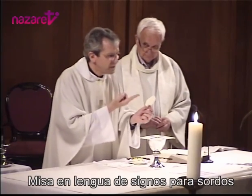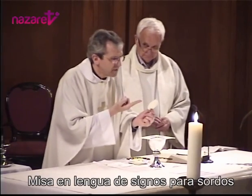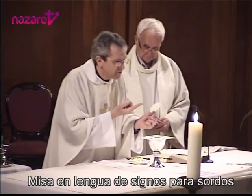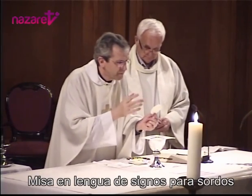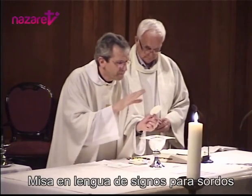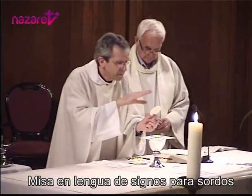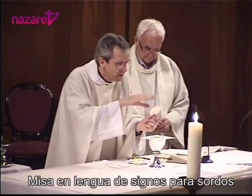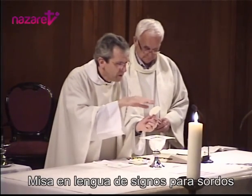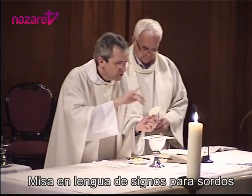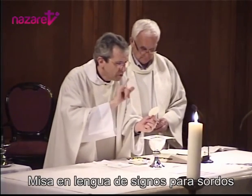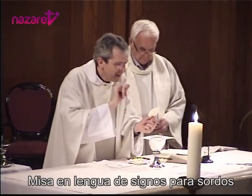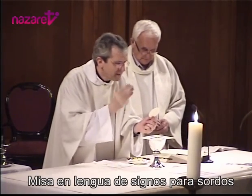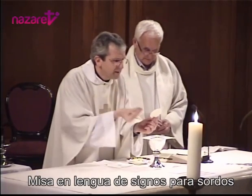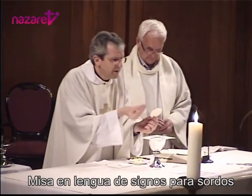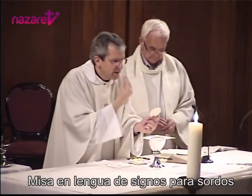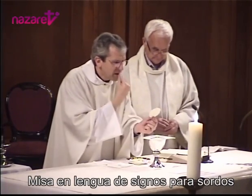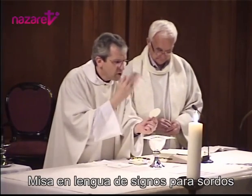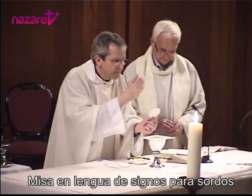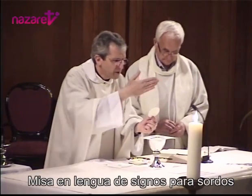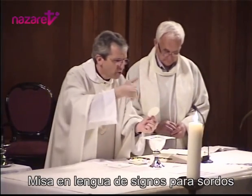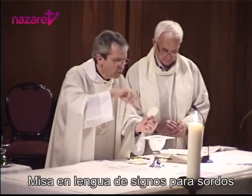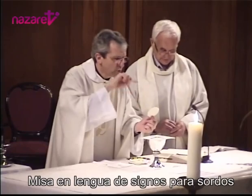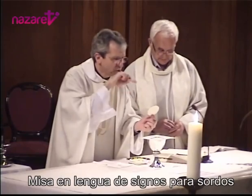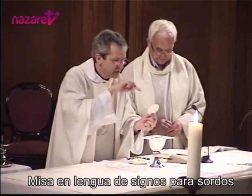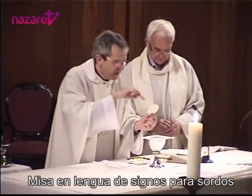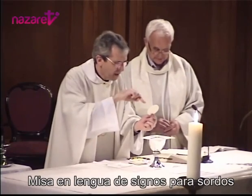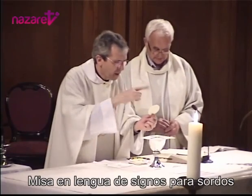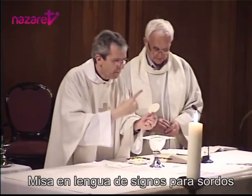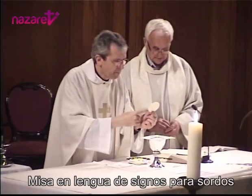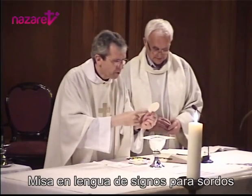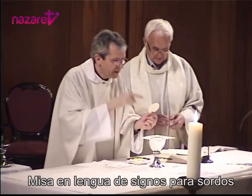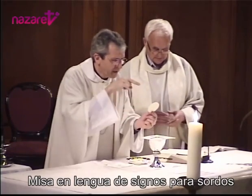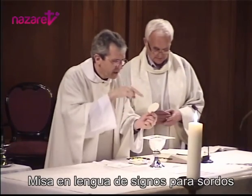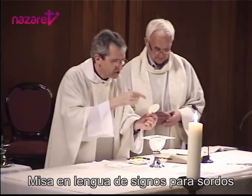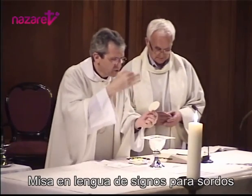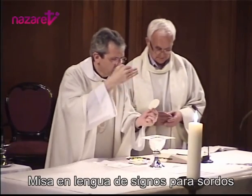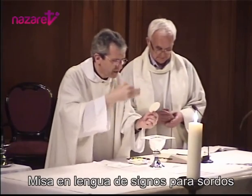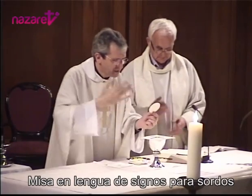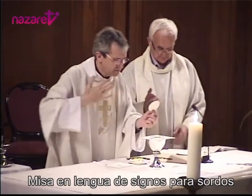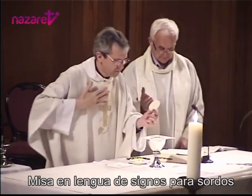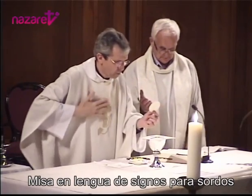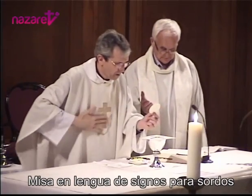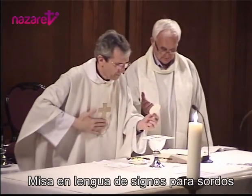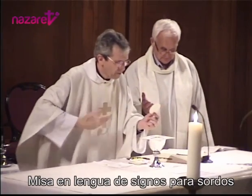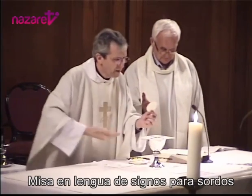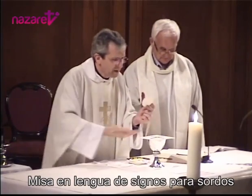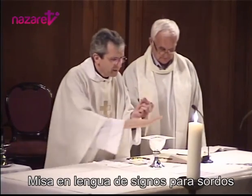diciendo: «Tomad y comed todos de él, porque esto es mi cuerpo, que